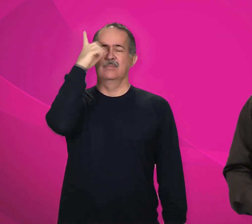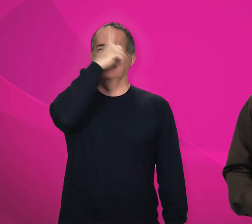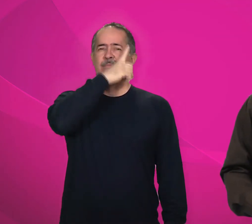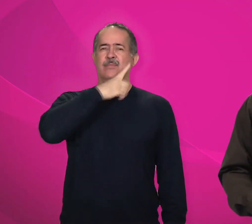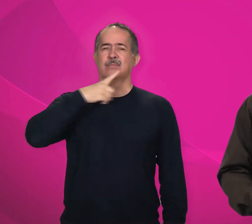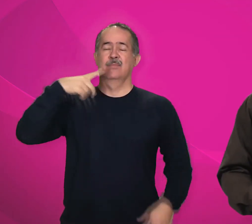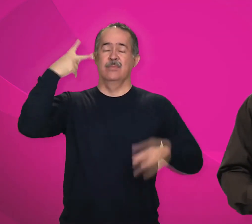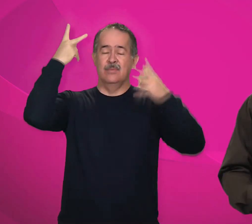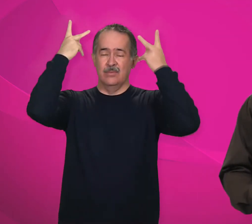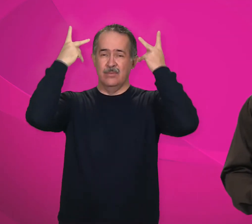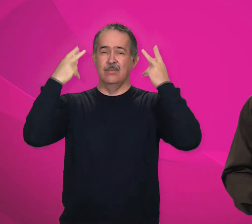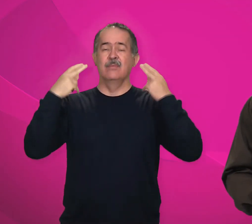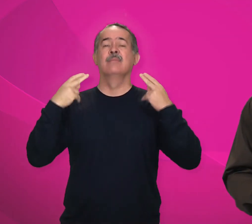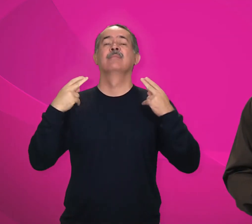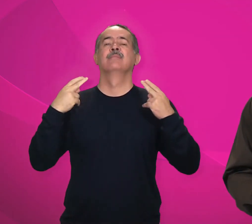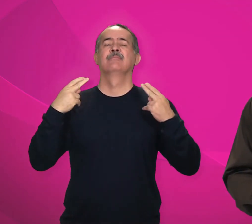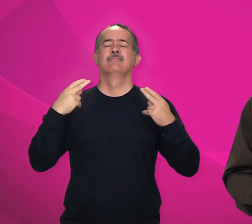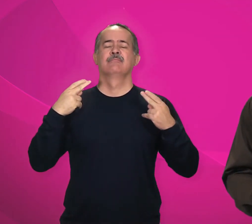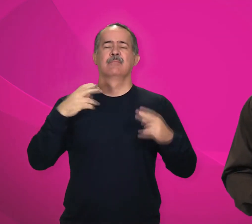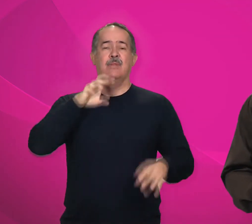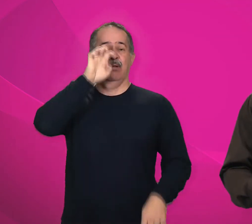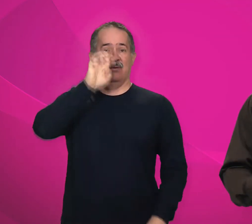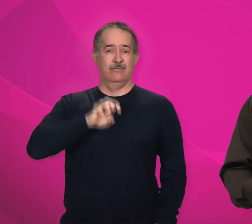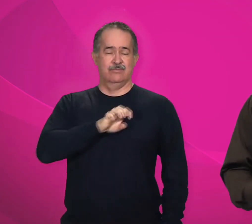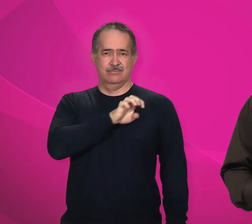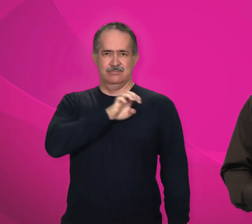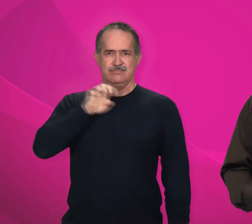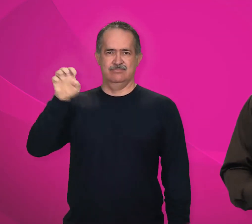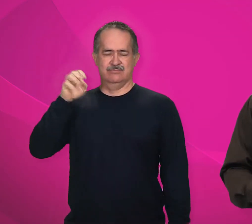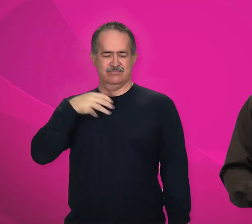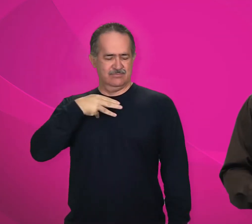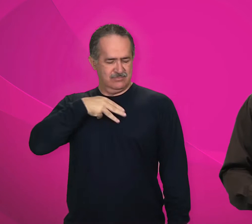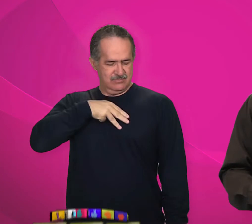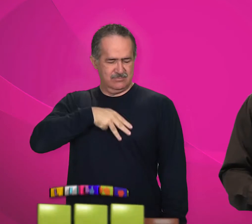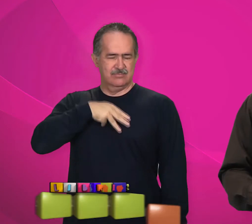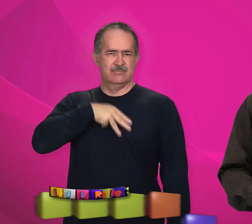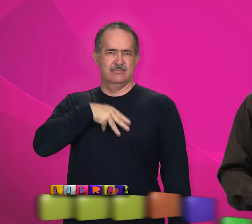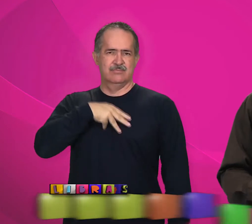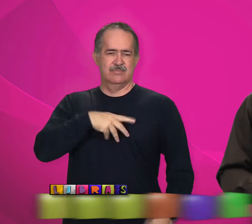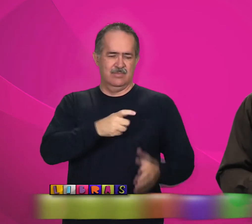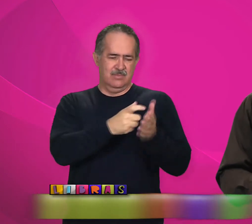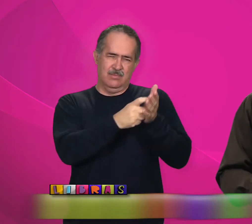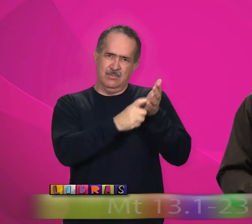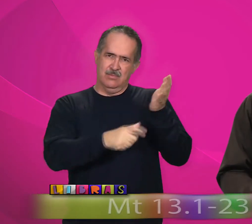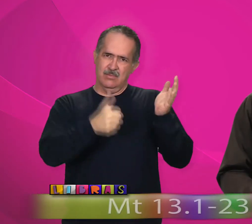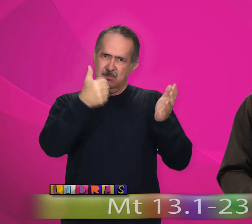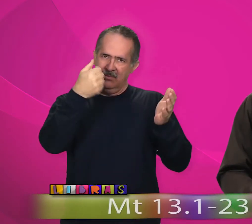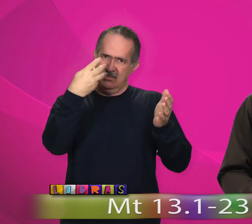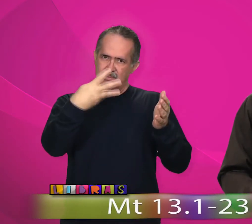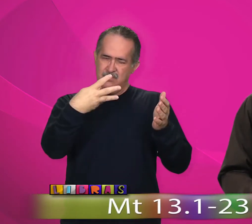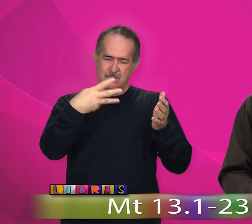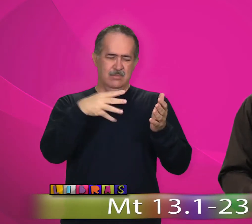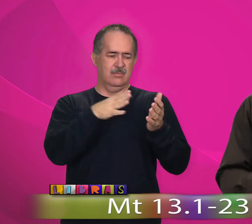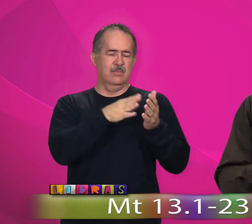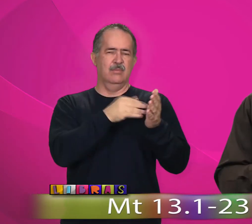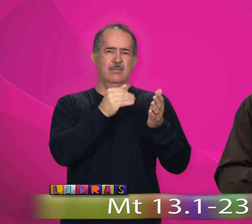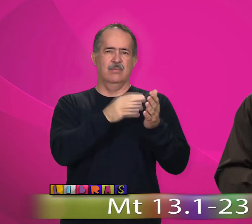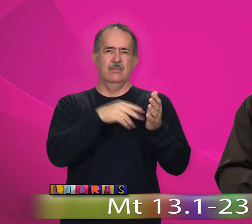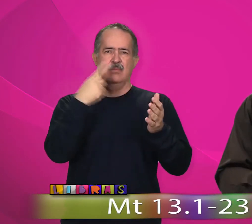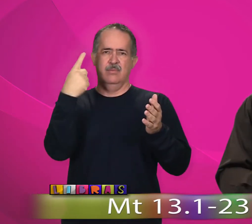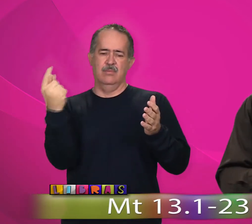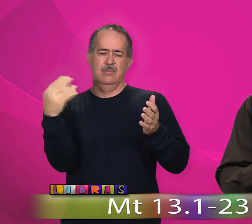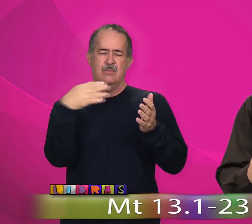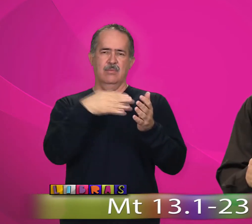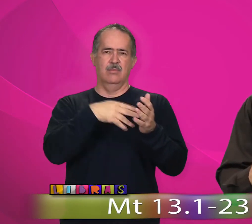15º domingo do tempo comum. O Evangelho de Mateus, capítulo 13, versículos